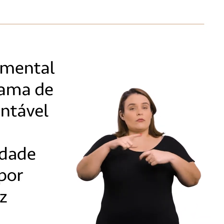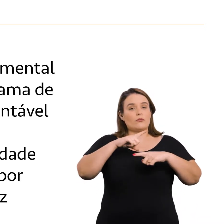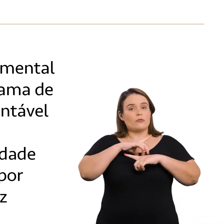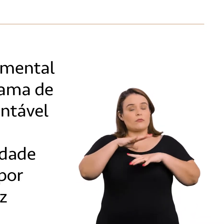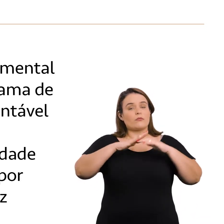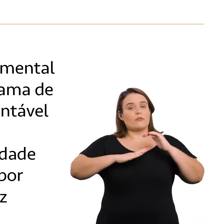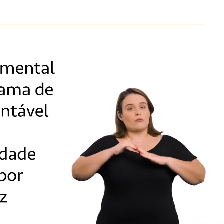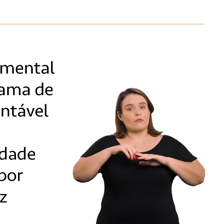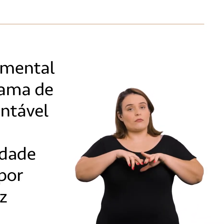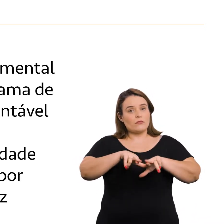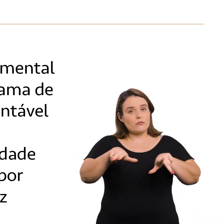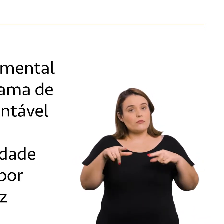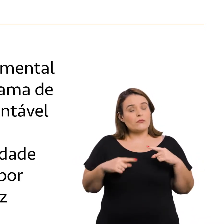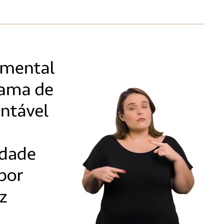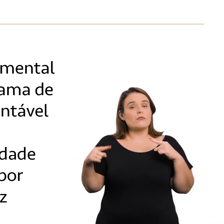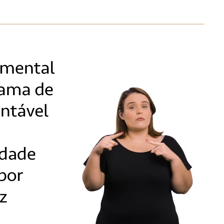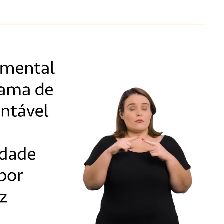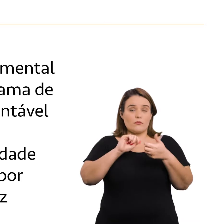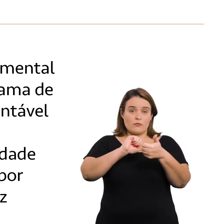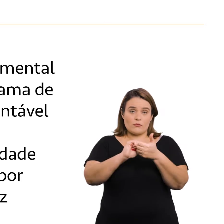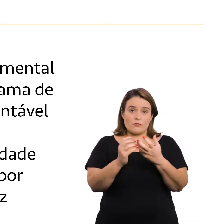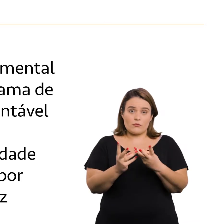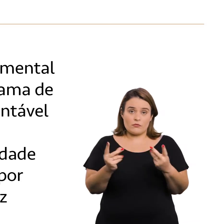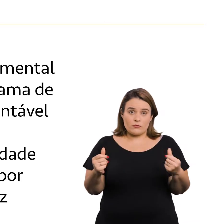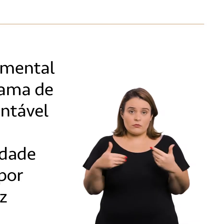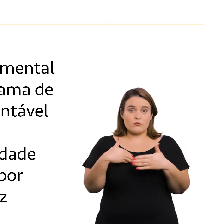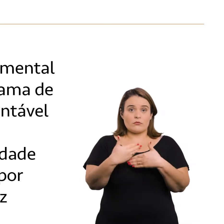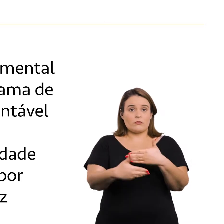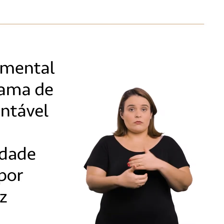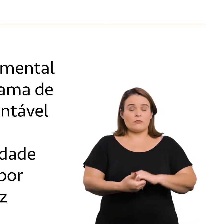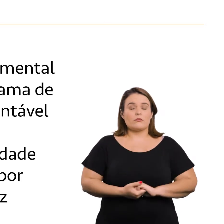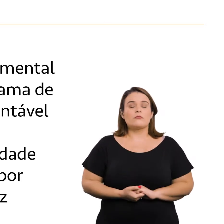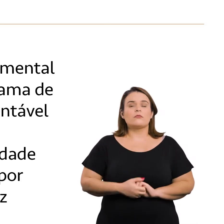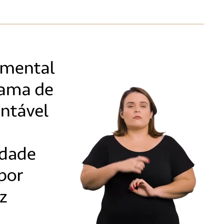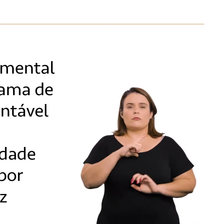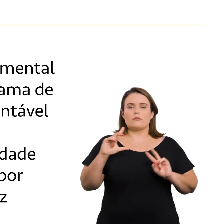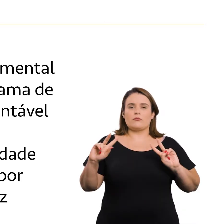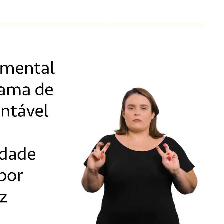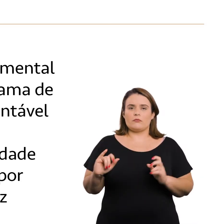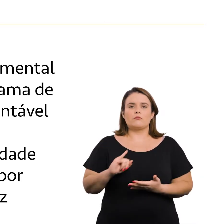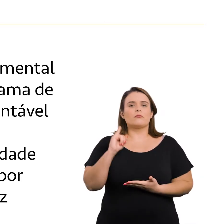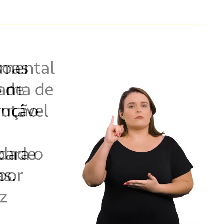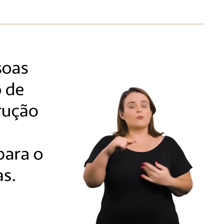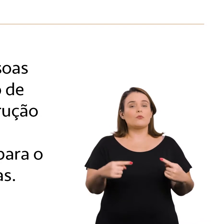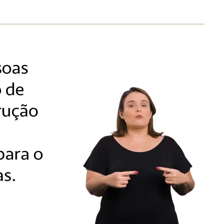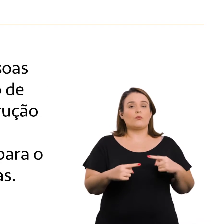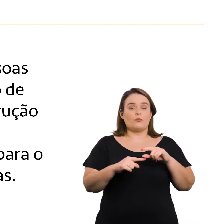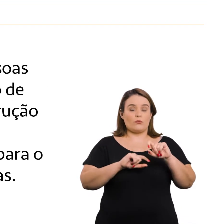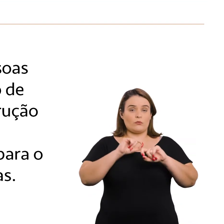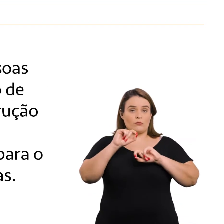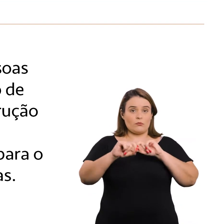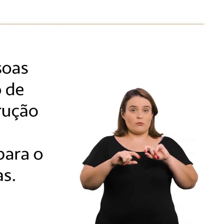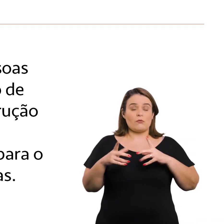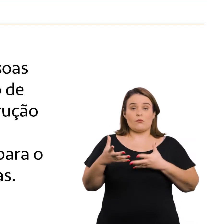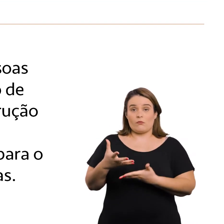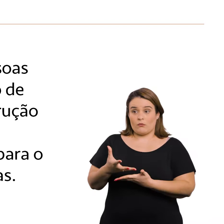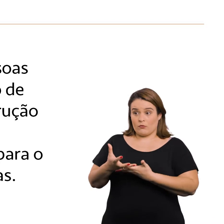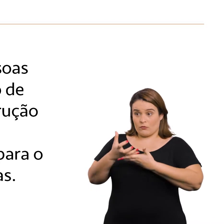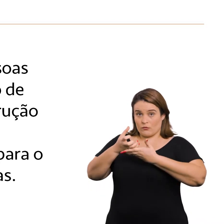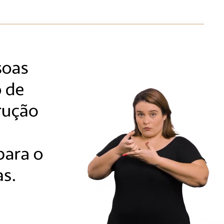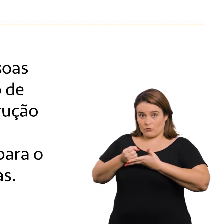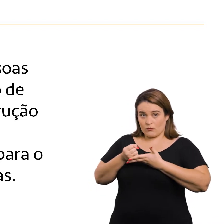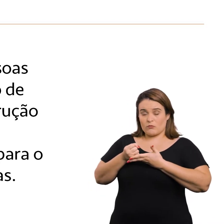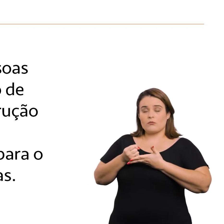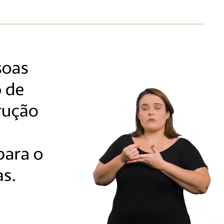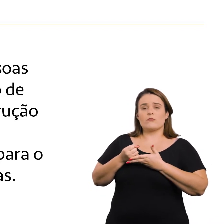uma série de ações que objetivem a qualidade dos processos, que passam por um tema importante que diz respeito à retenção das